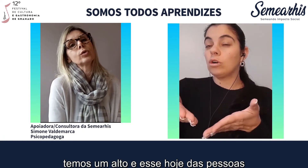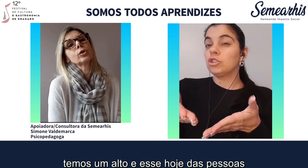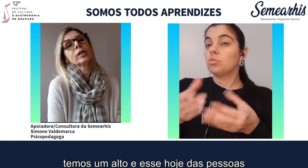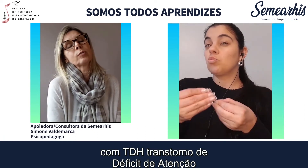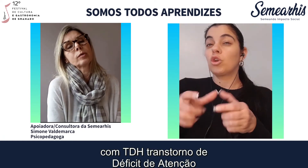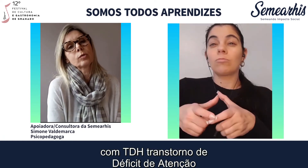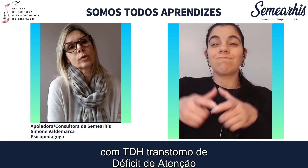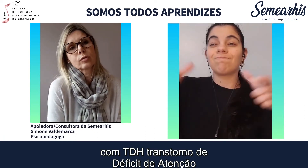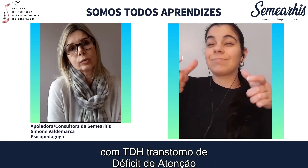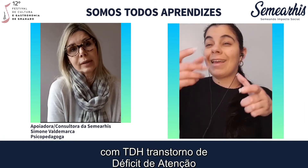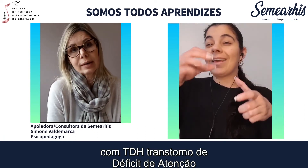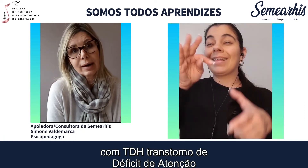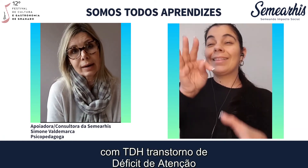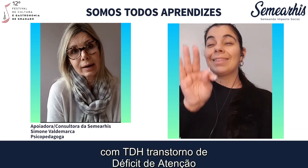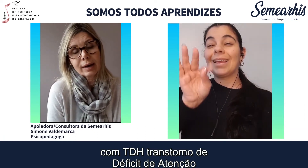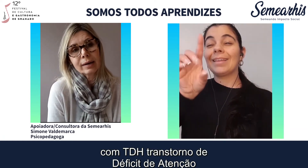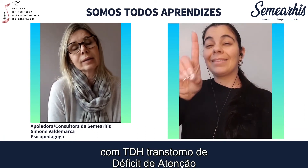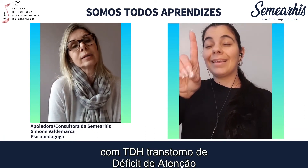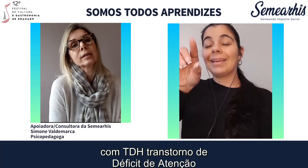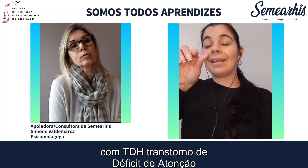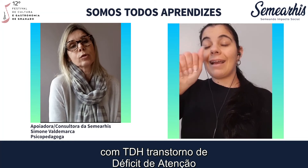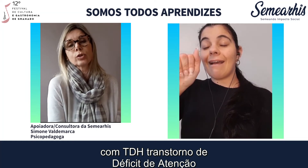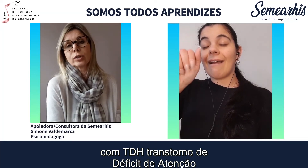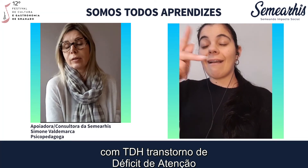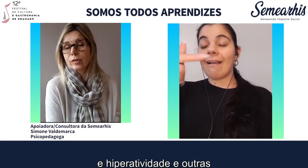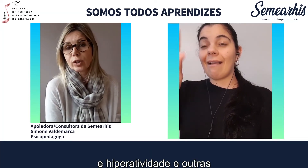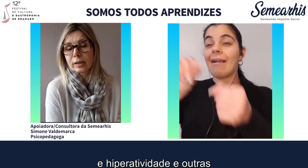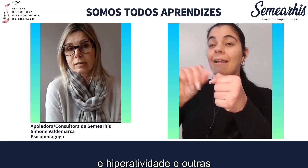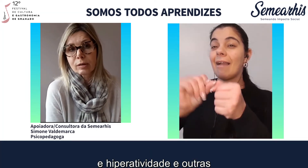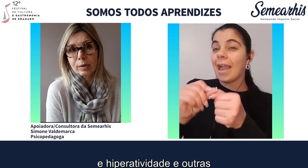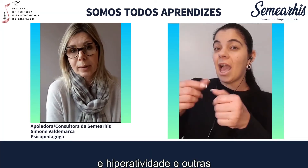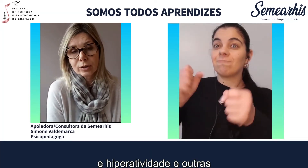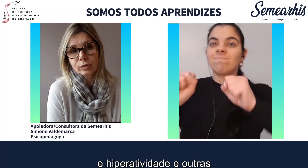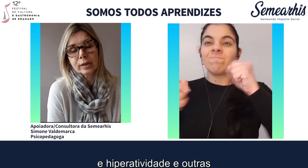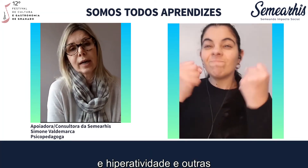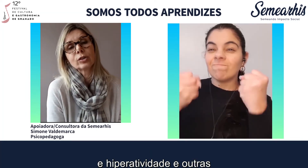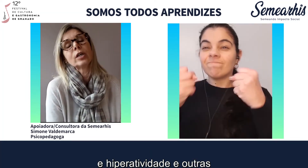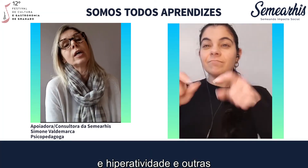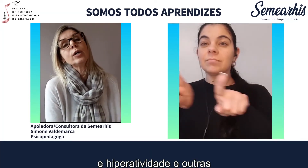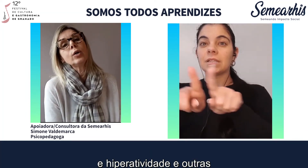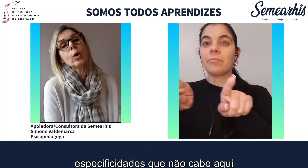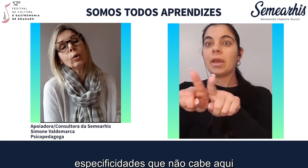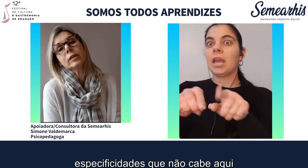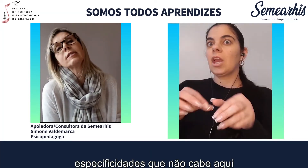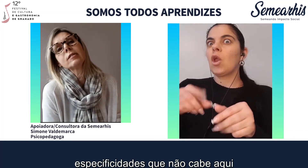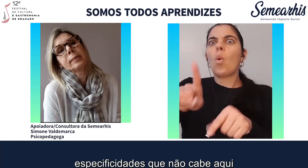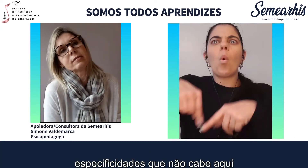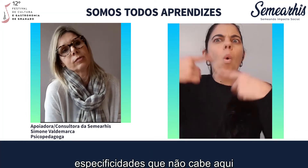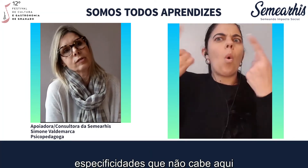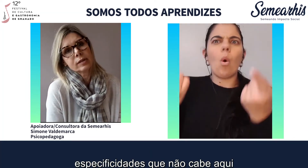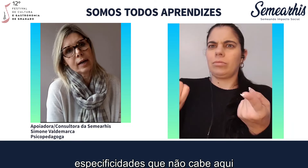índice hoje, das pessoas com TDAH, transtorno de déficit de atenção e hiperatividade, e